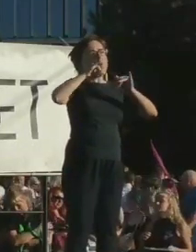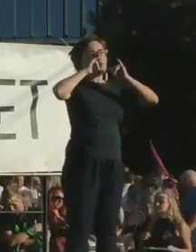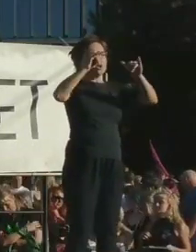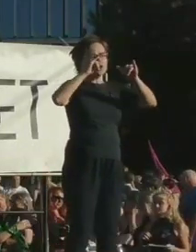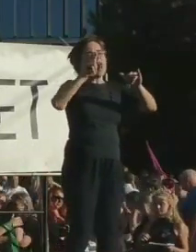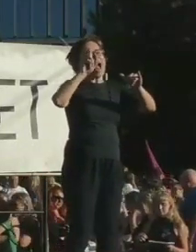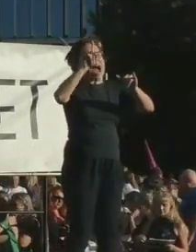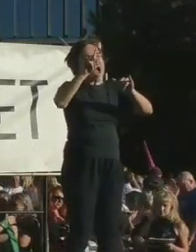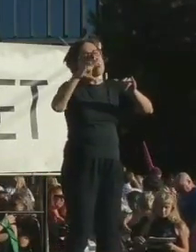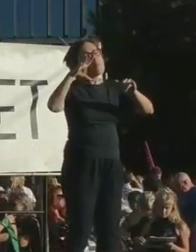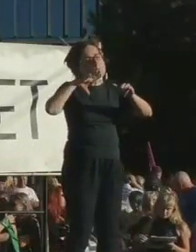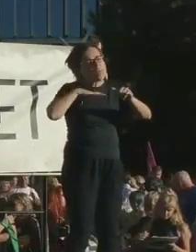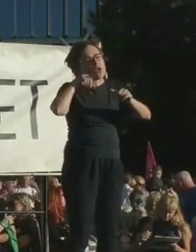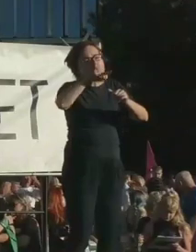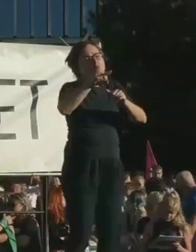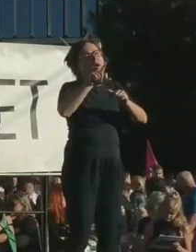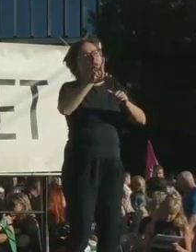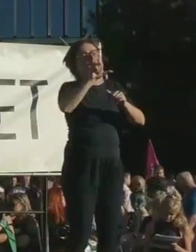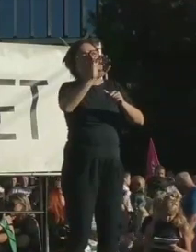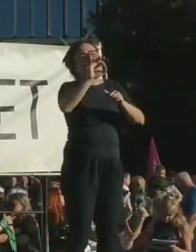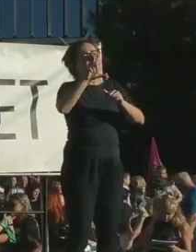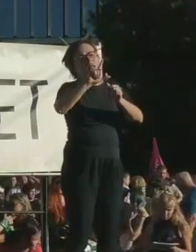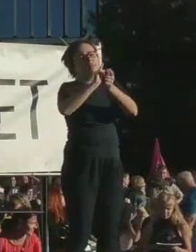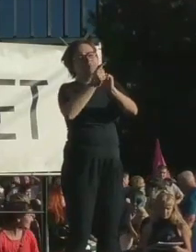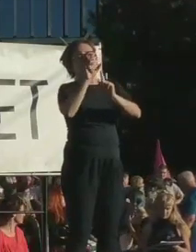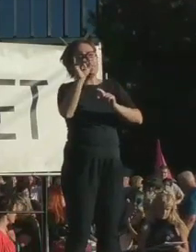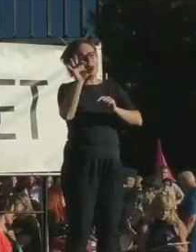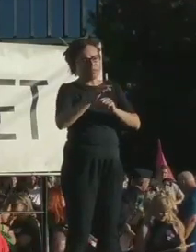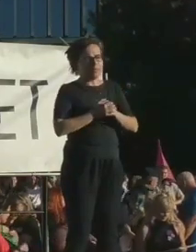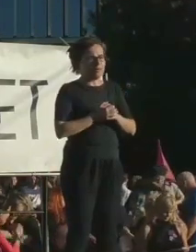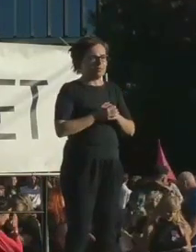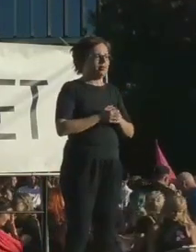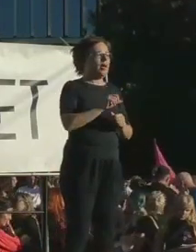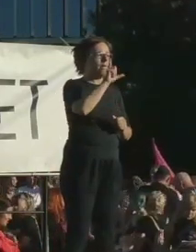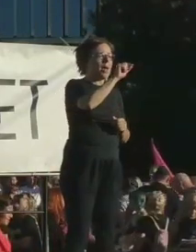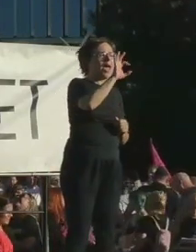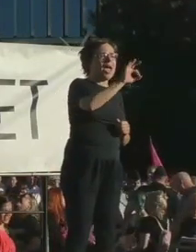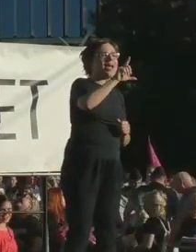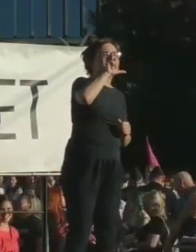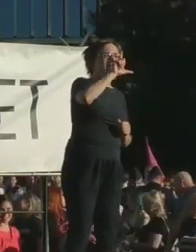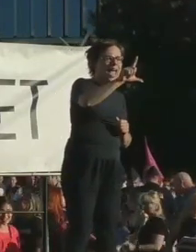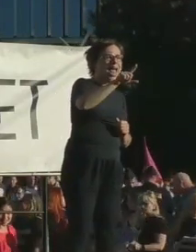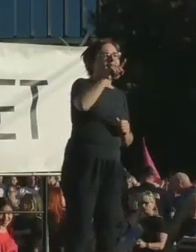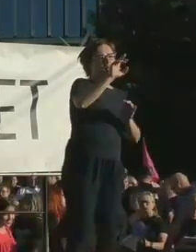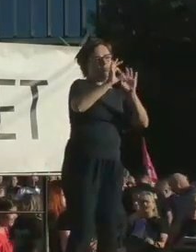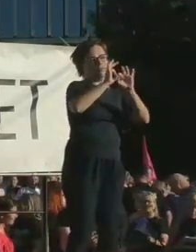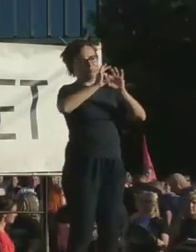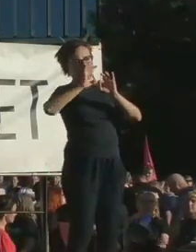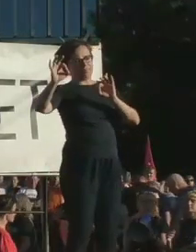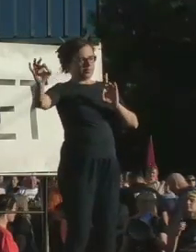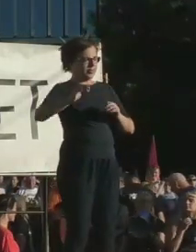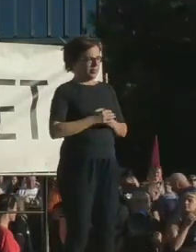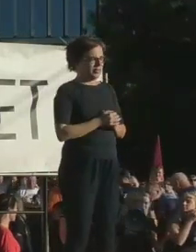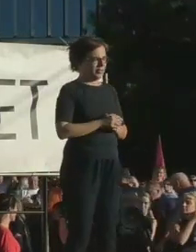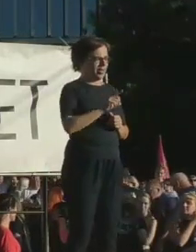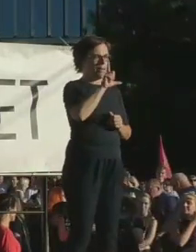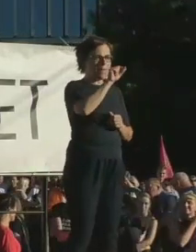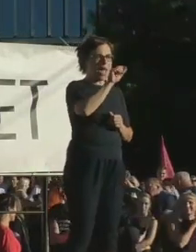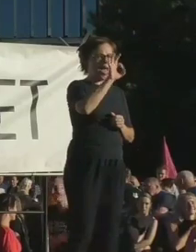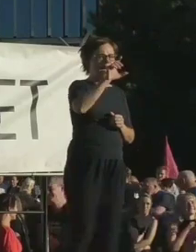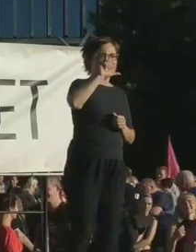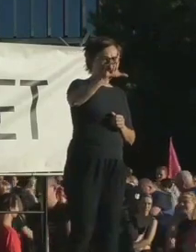z innymi literkami. PSL to zbiór zer! PSL to zbiór